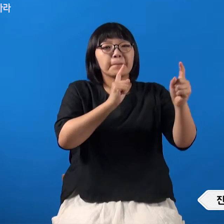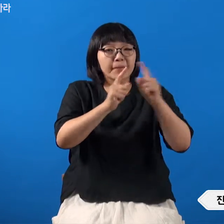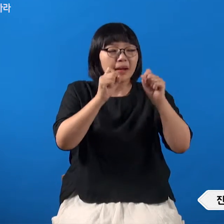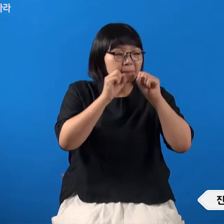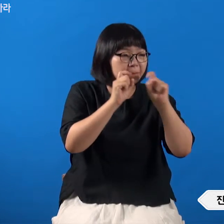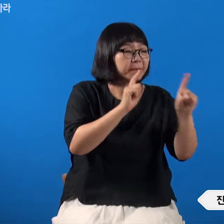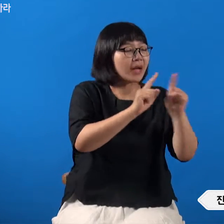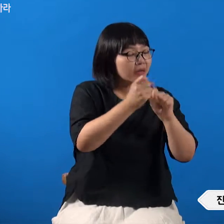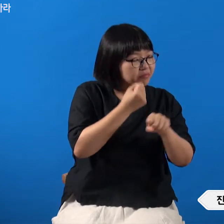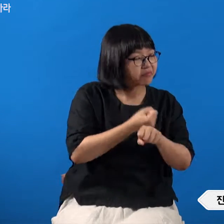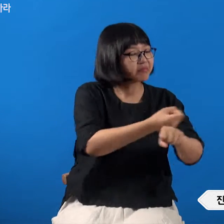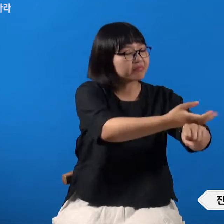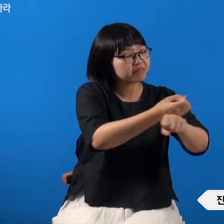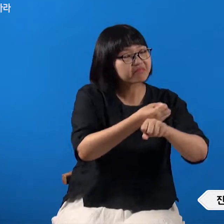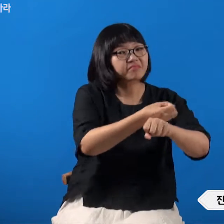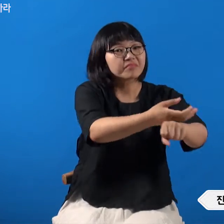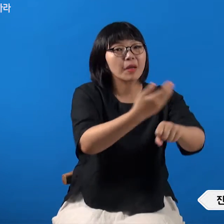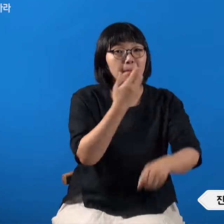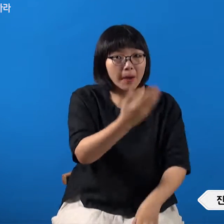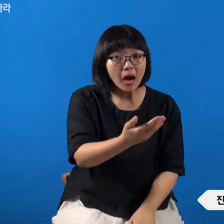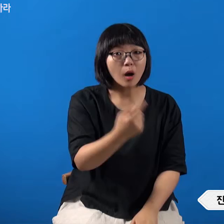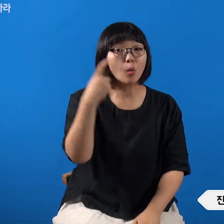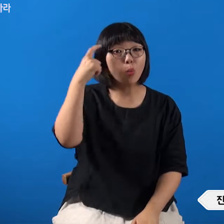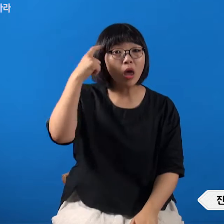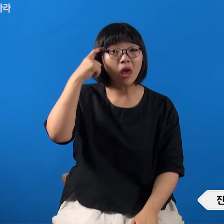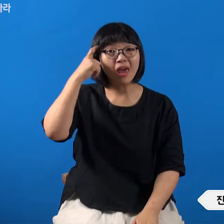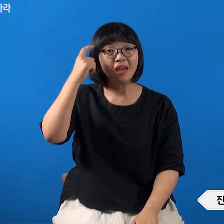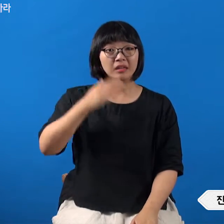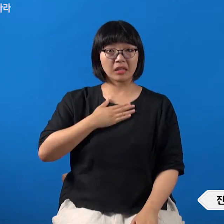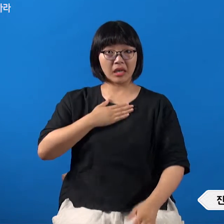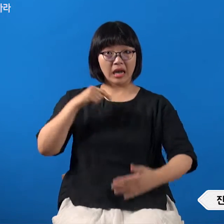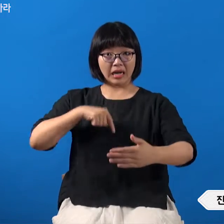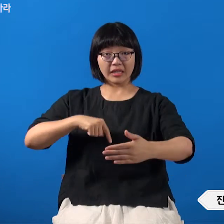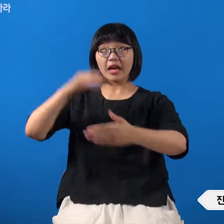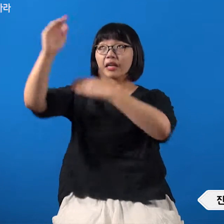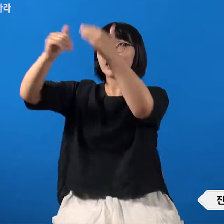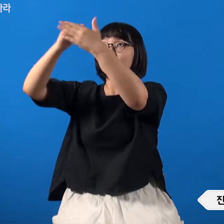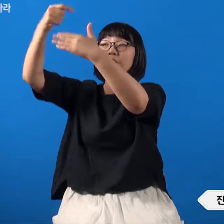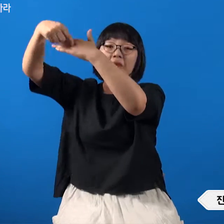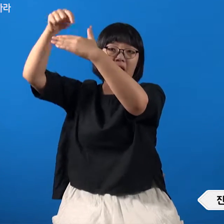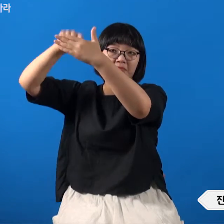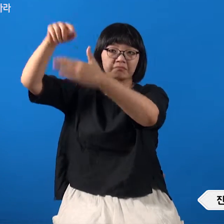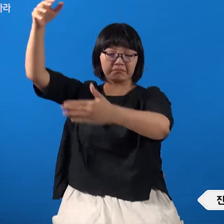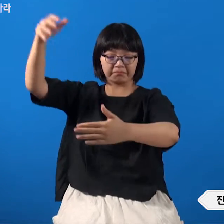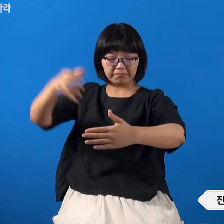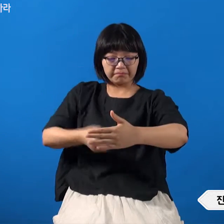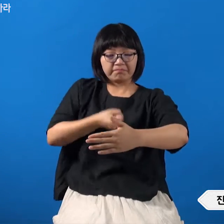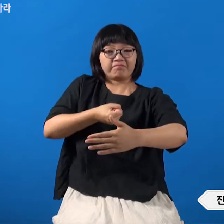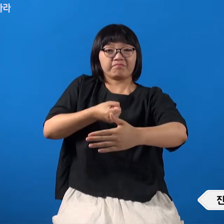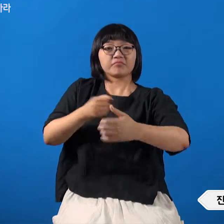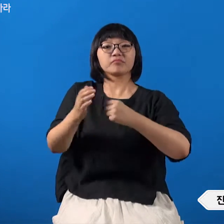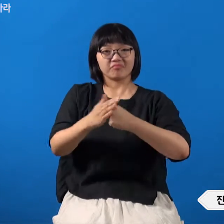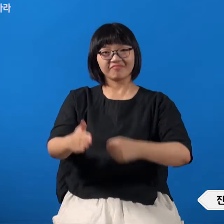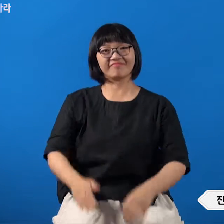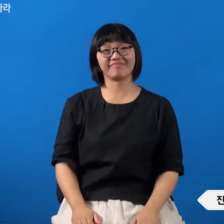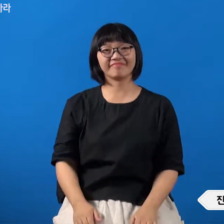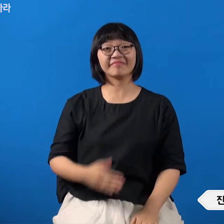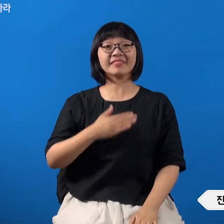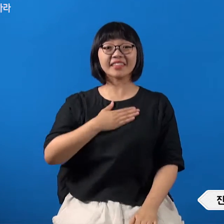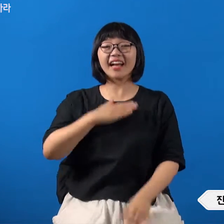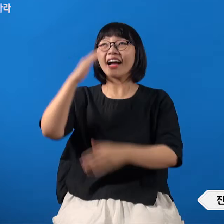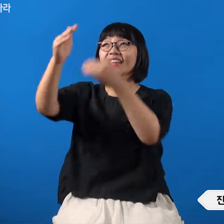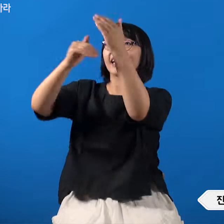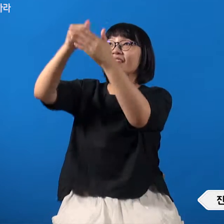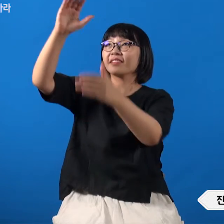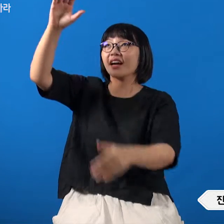이유, 바로 하나님의 마음을 우리 가운데 품을 때 하나님을 가장 잘 닮을 수